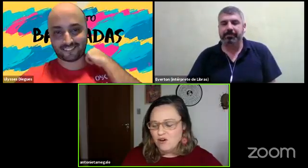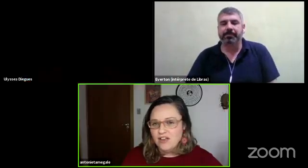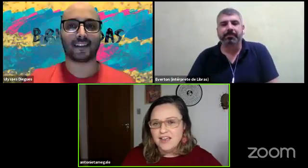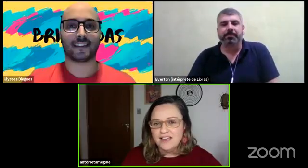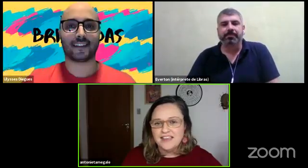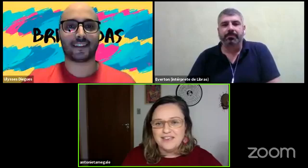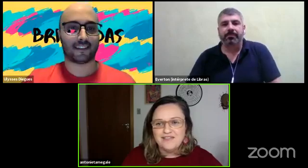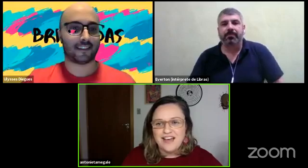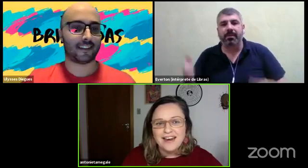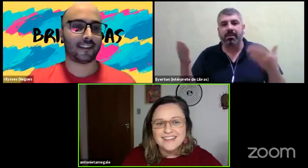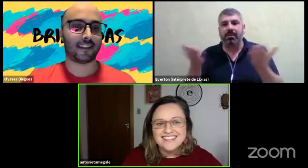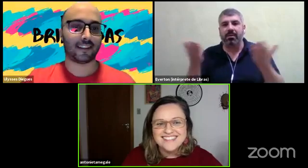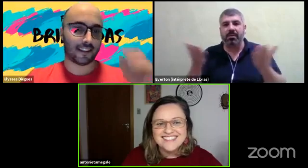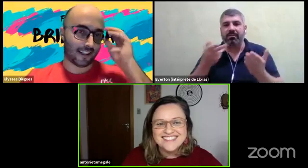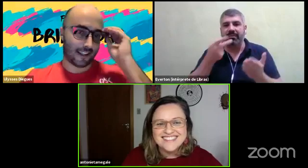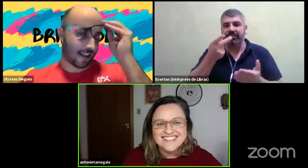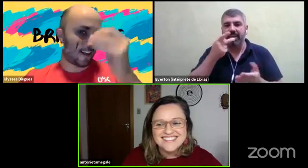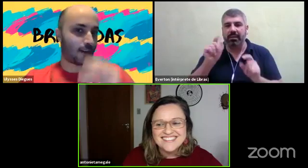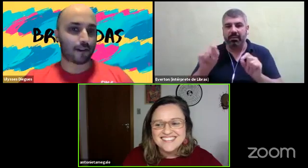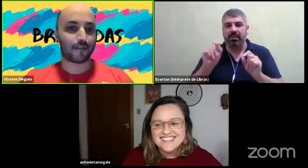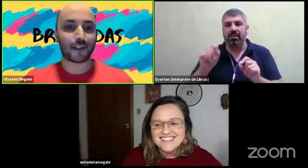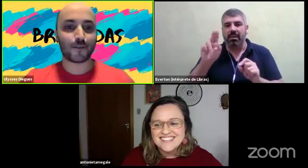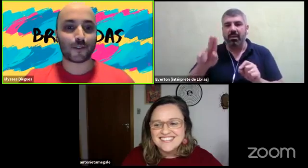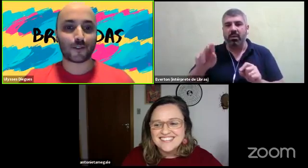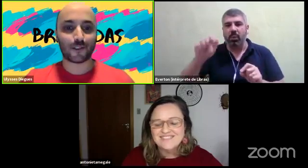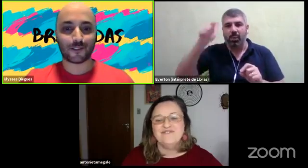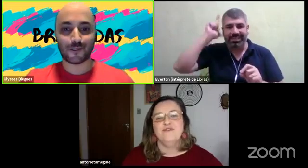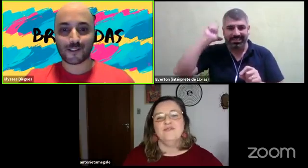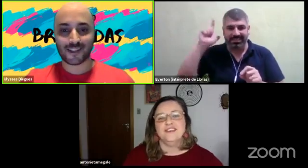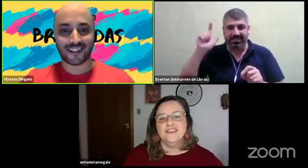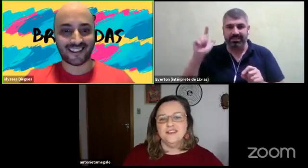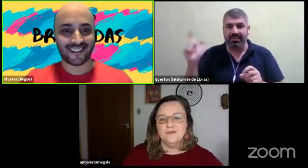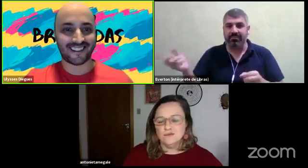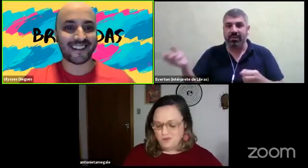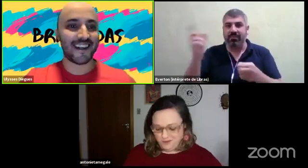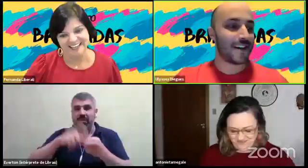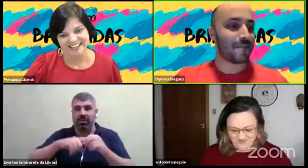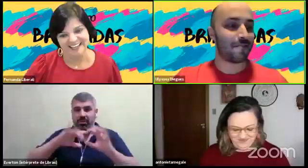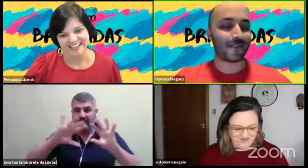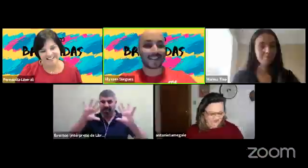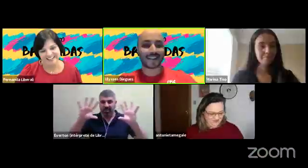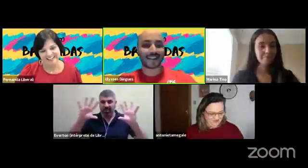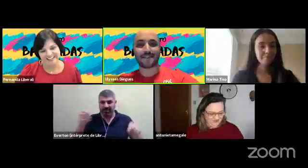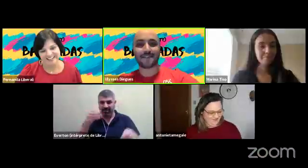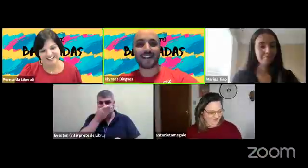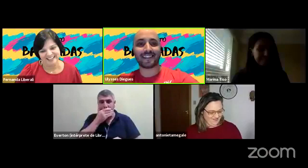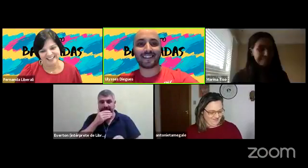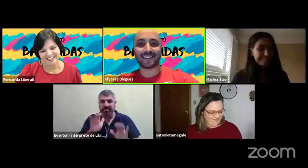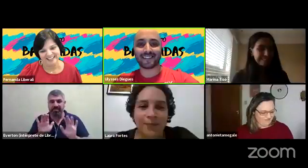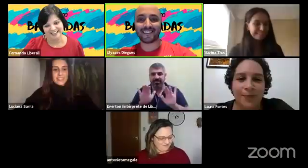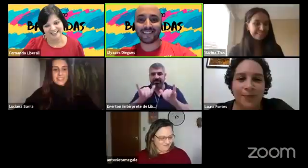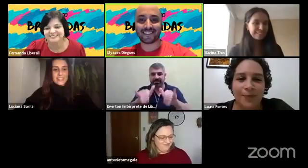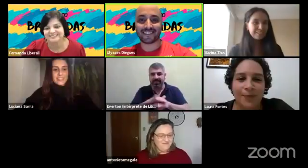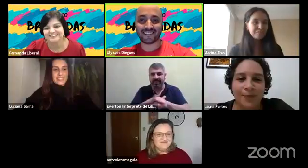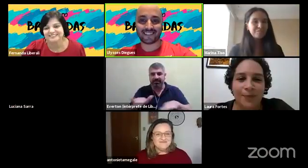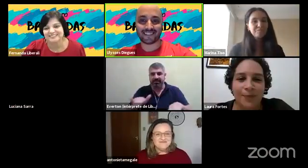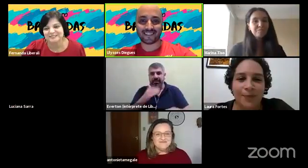E agora, quem fala? Agora voltamos todos para o